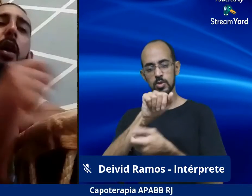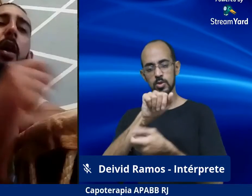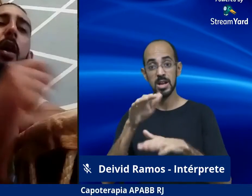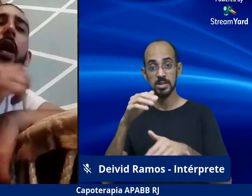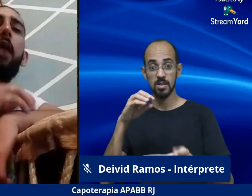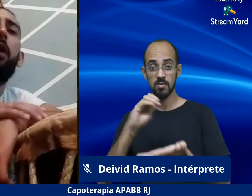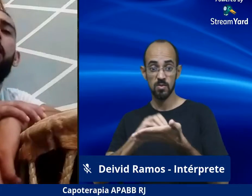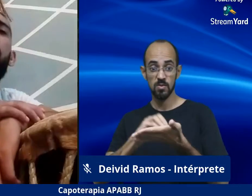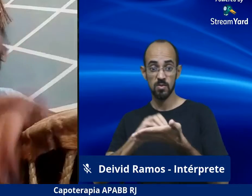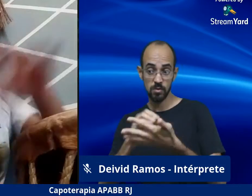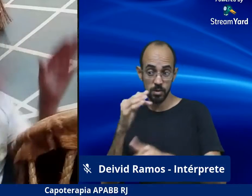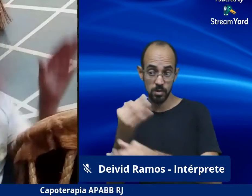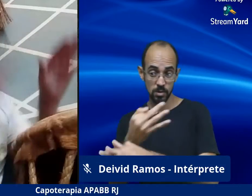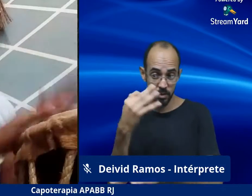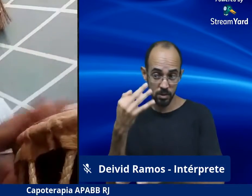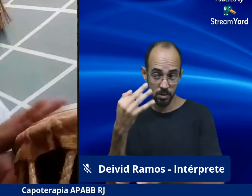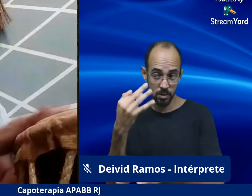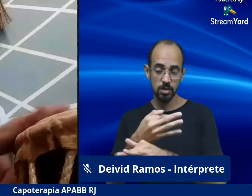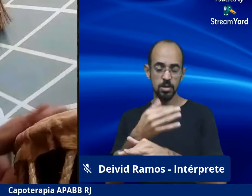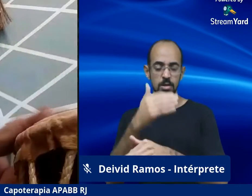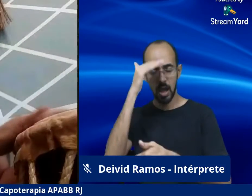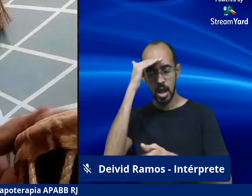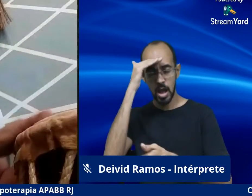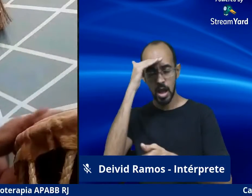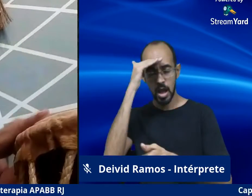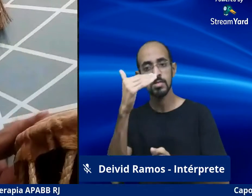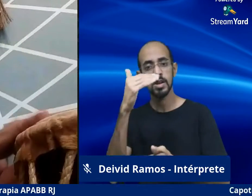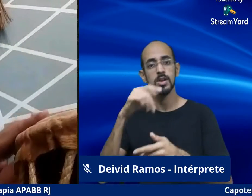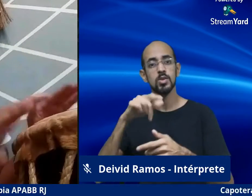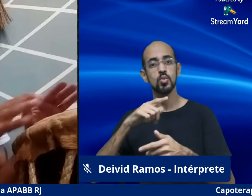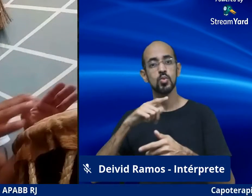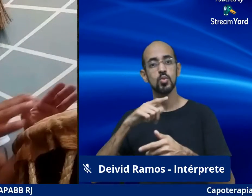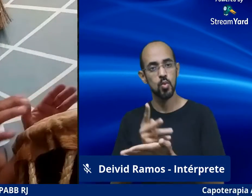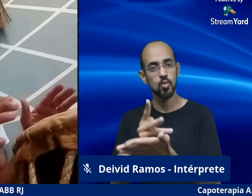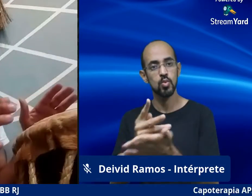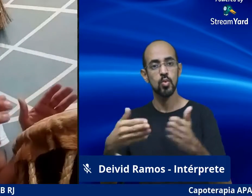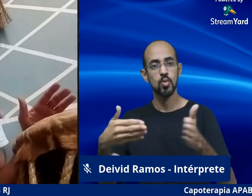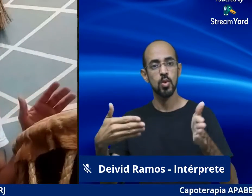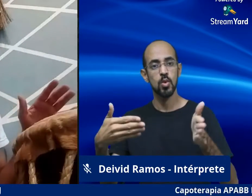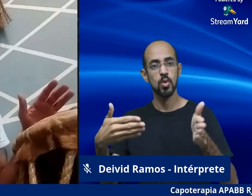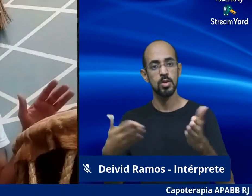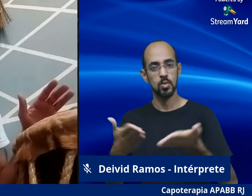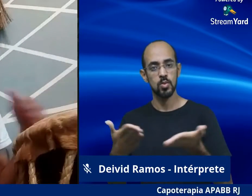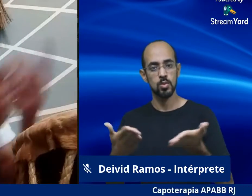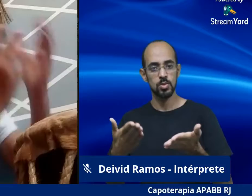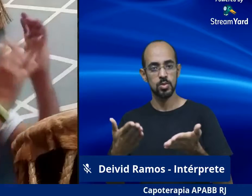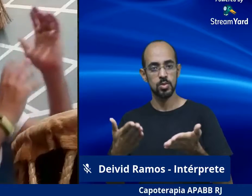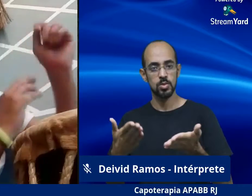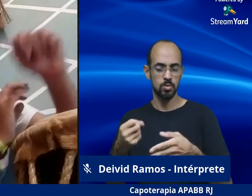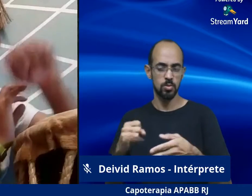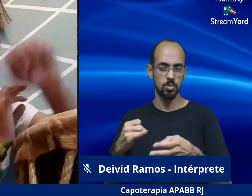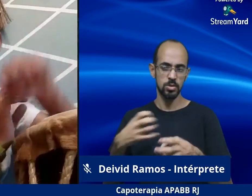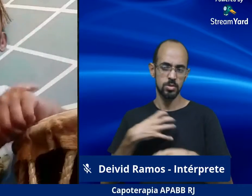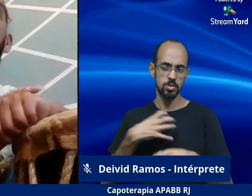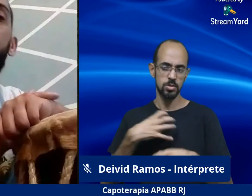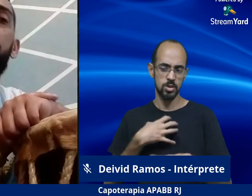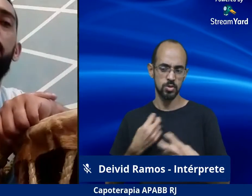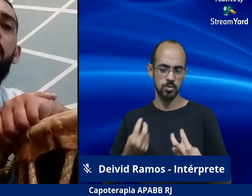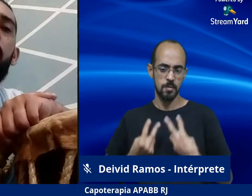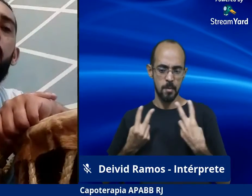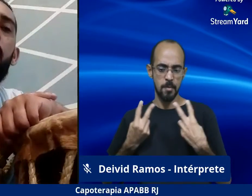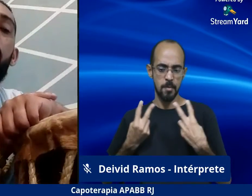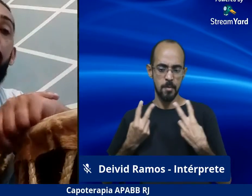ainda caminha. Às vezes, ao escutar um atabaque, a pessoa já deixa escapar esse